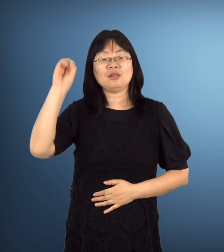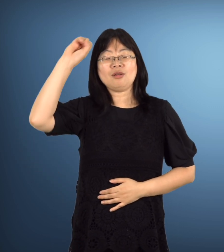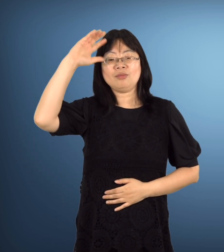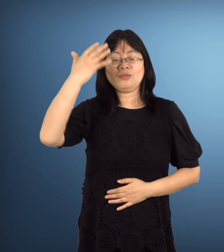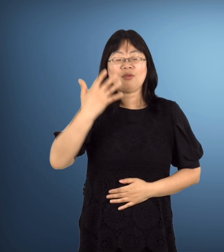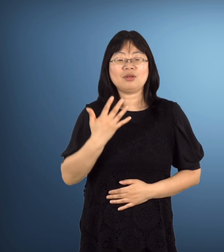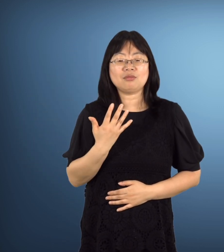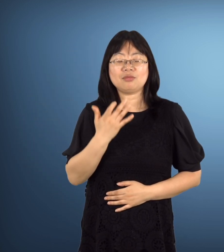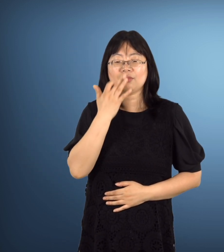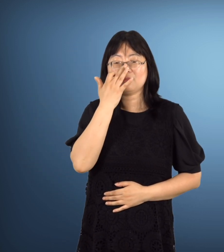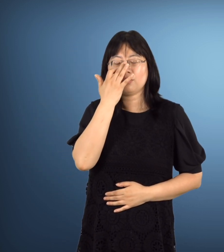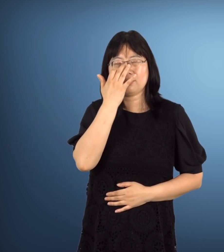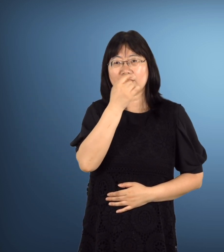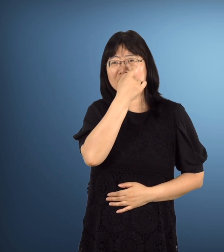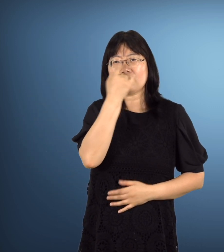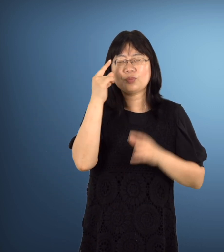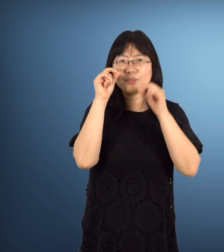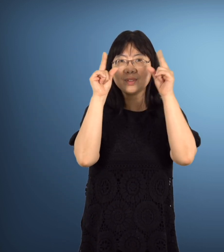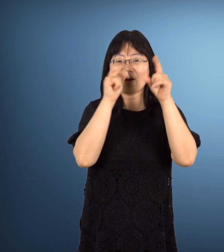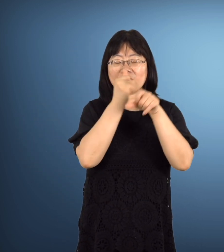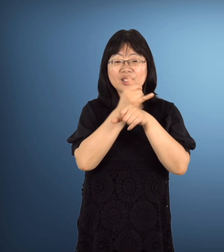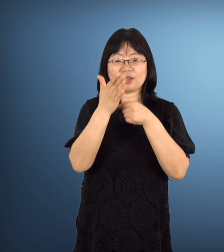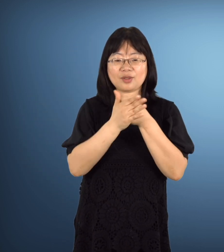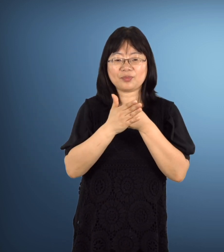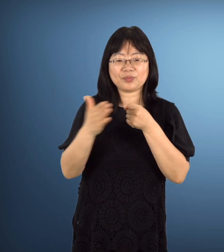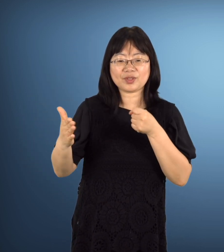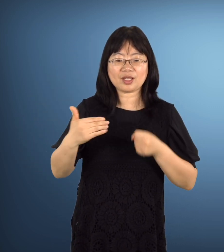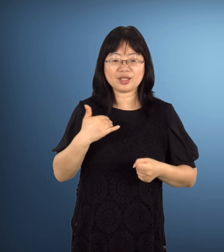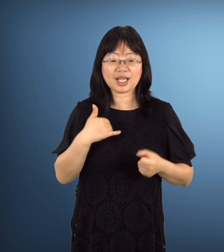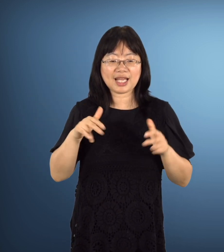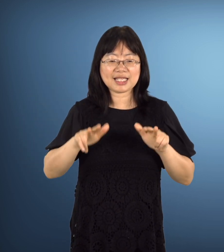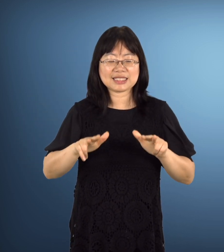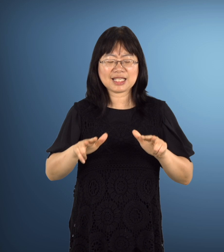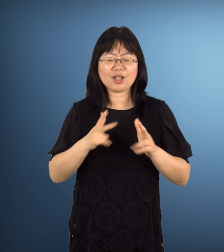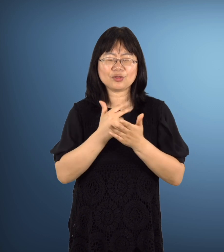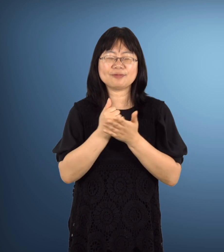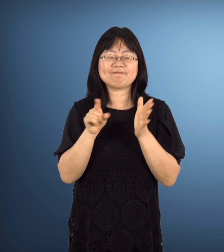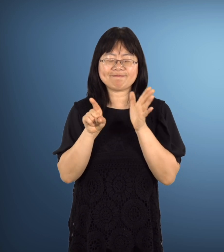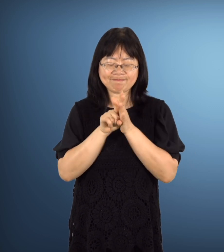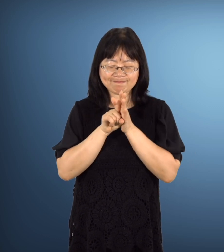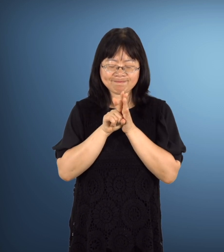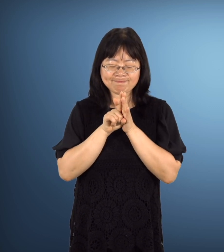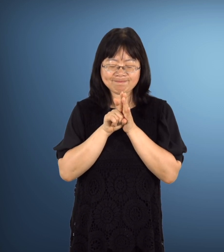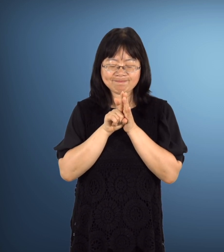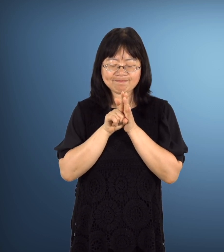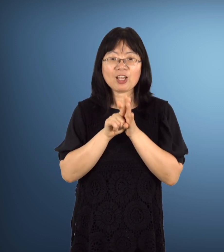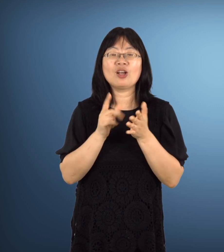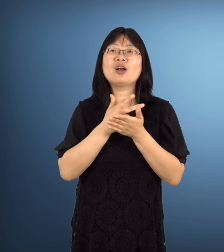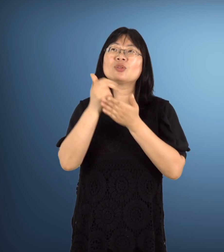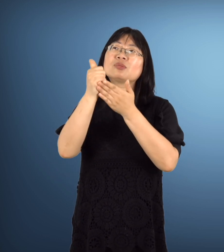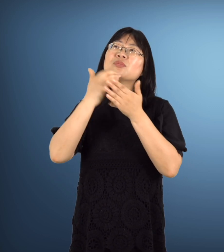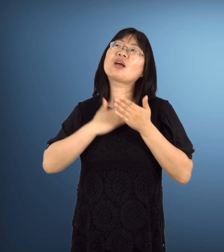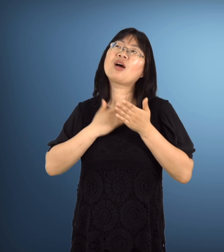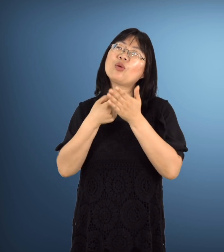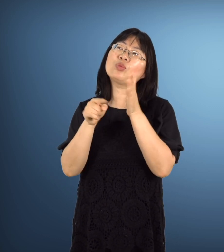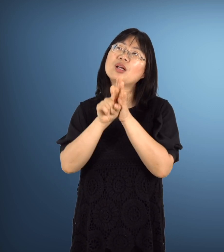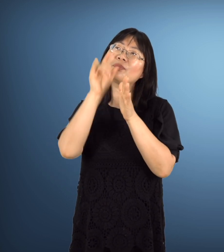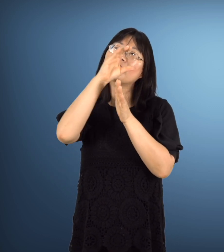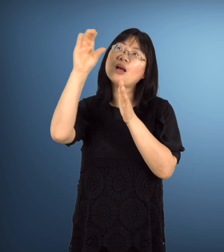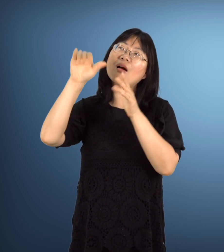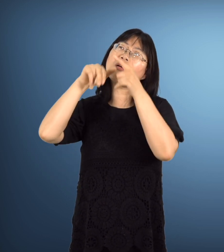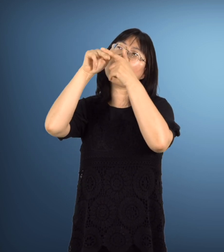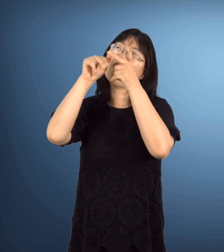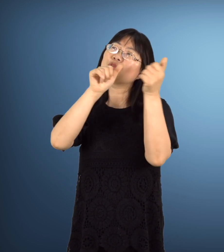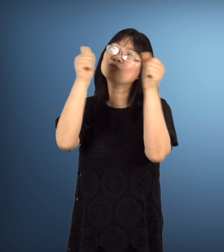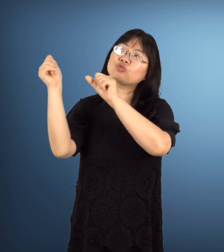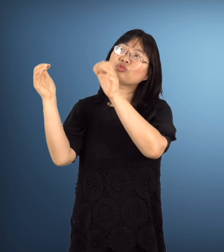갑자기 눈이 떠지면서 내가 이제야 주님을 믿습니다. 주님이 나를 위해 십자가에